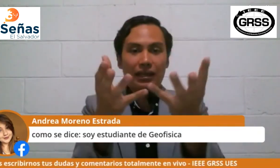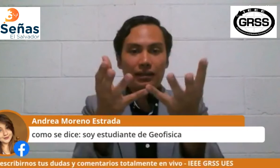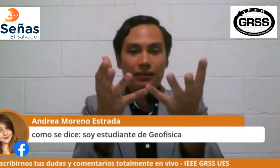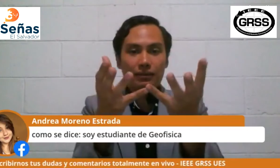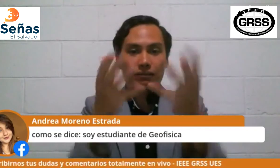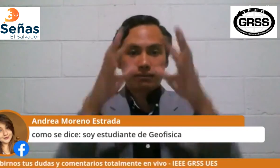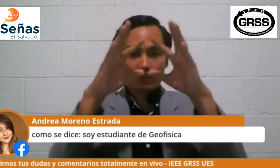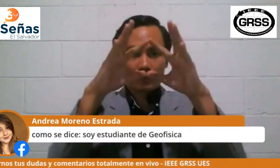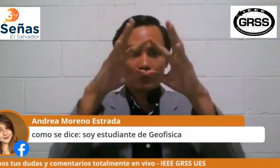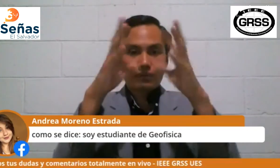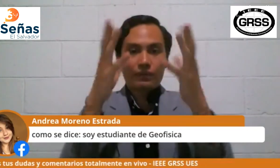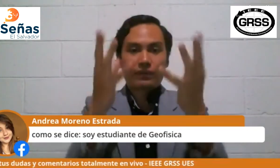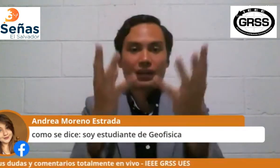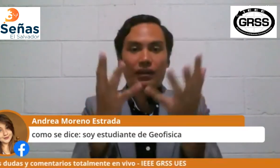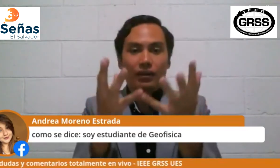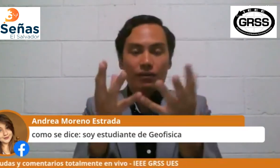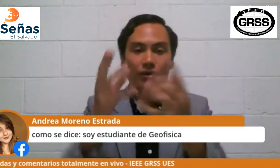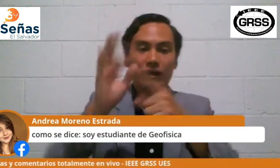tierra,